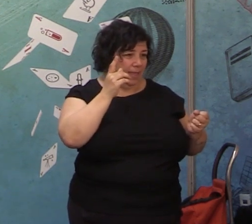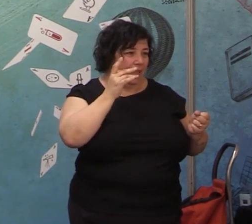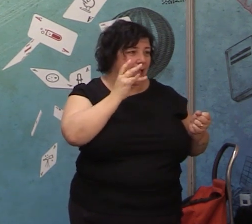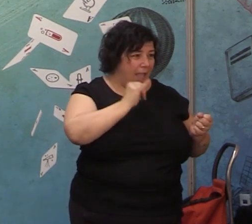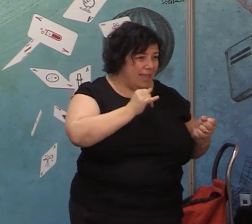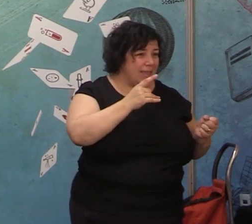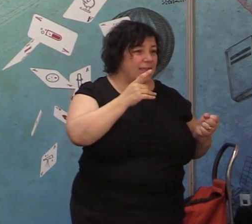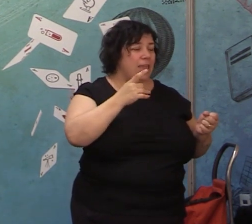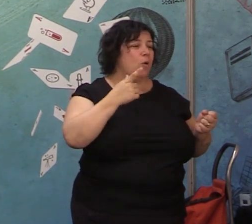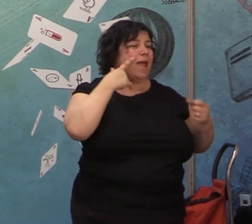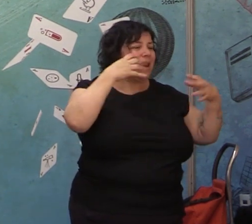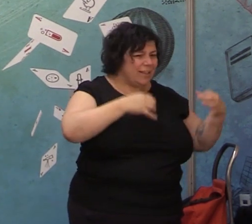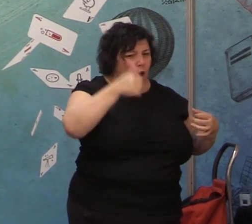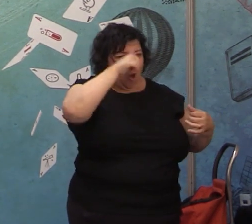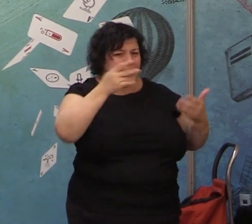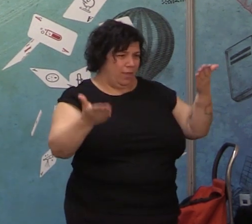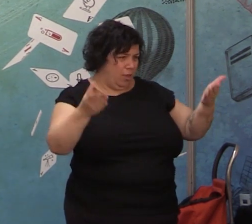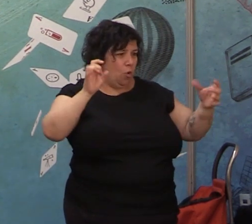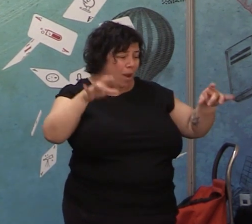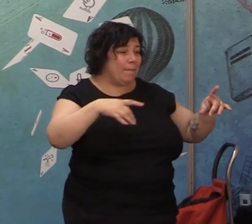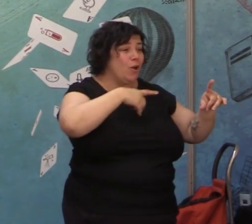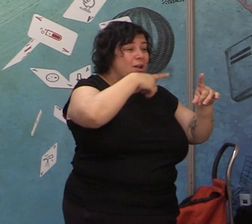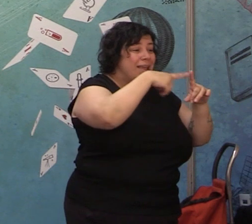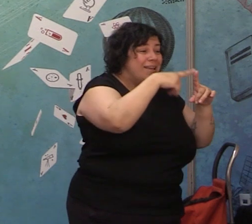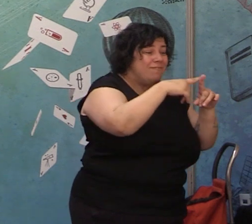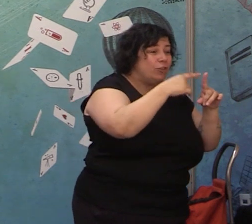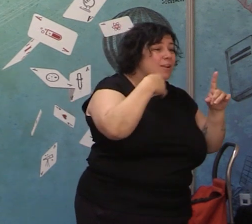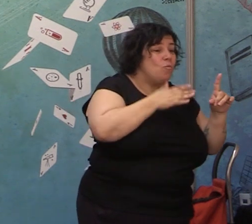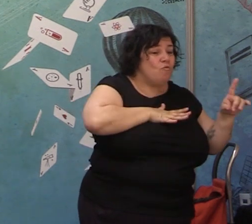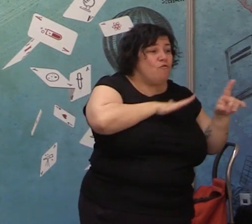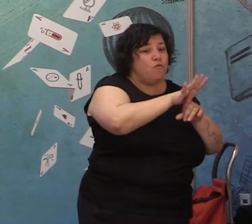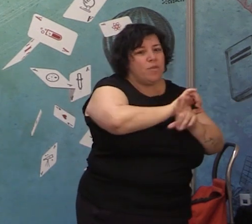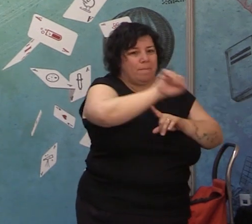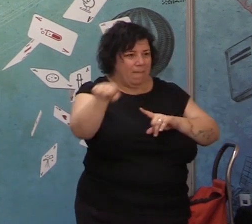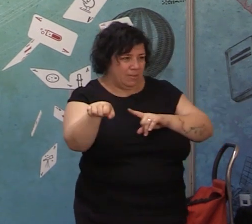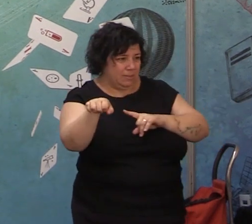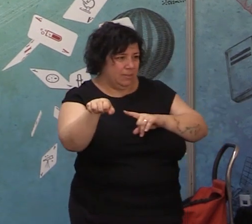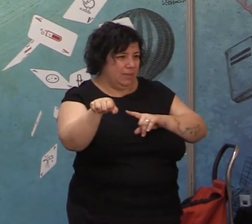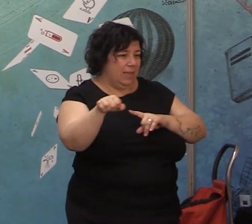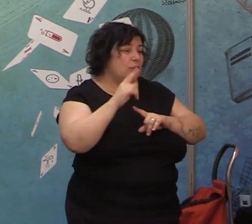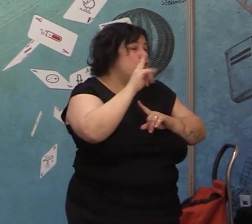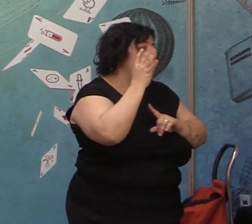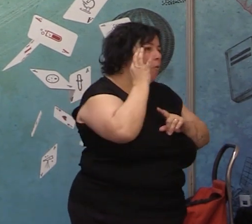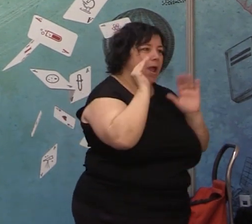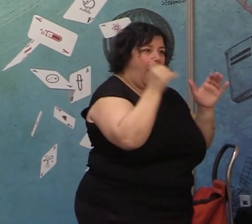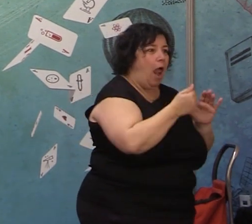tienen el mismo riesgo cardiovascular que los hombres, pero hay factores de riesgo que las influyen más, y hay algunos que nada más que las tienen